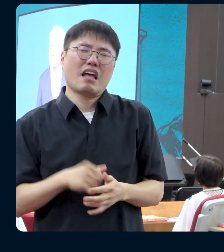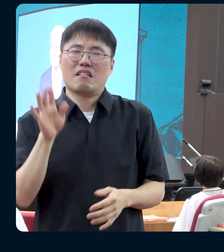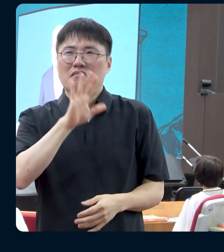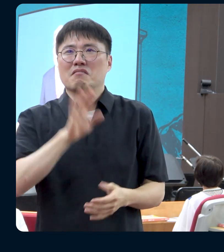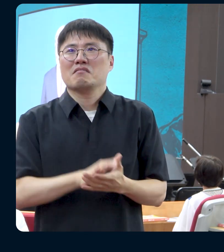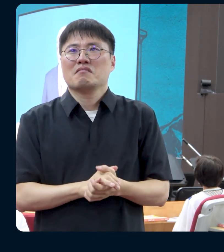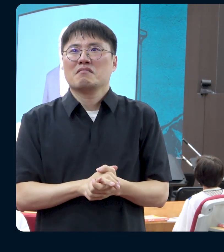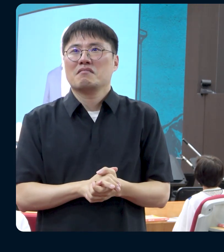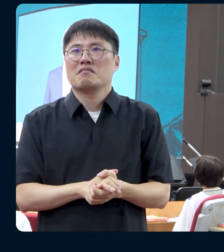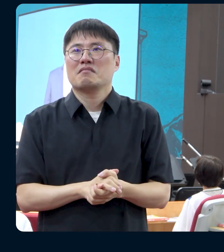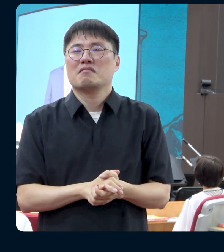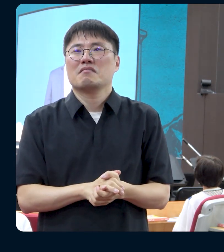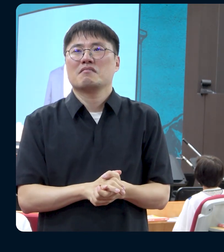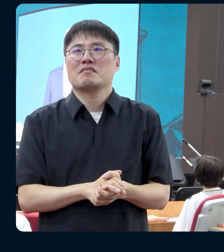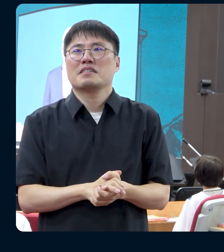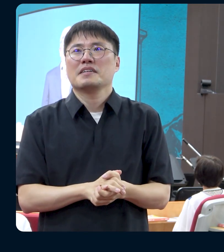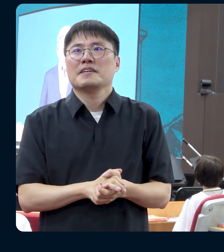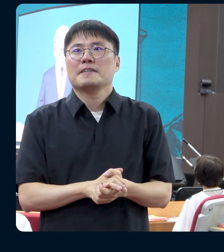된다는 거죠.